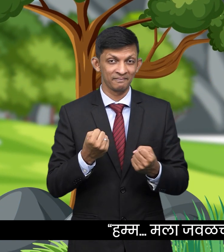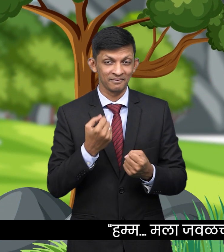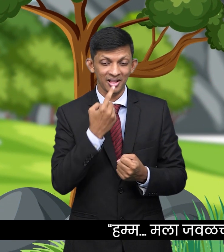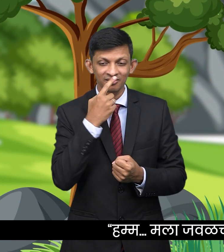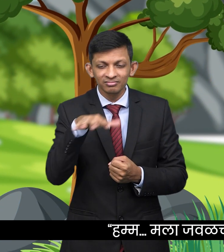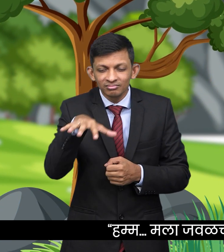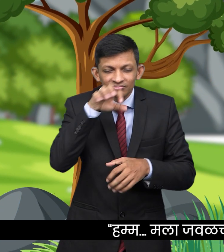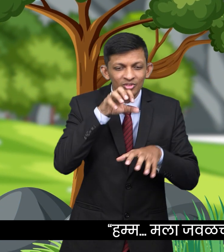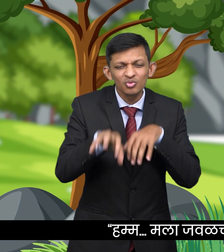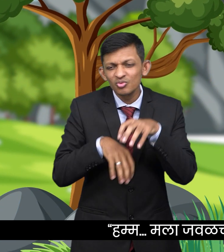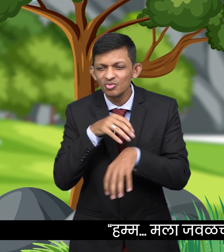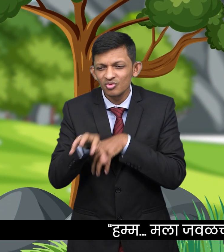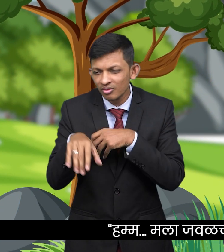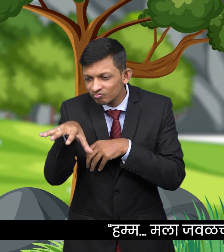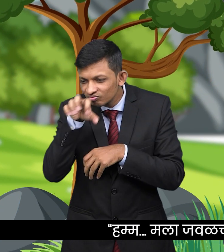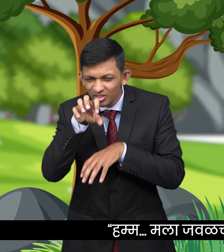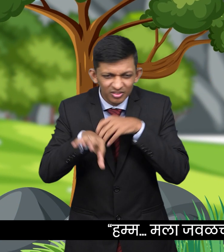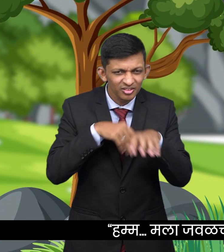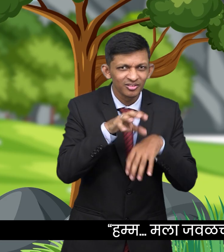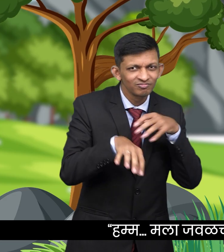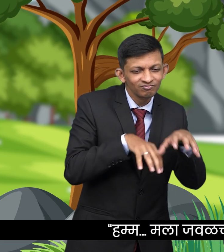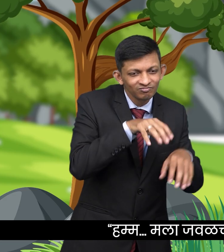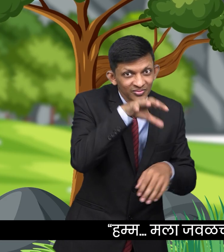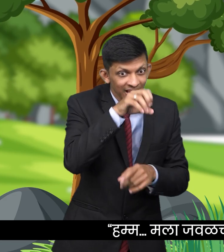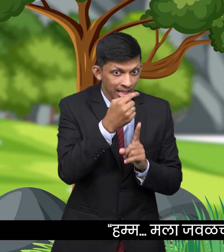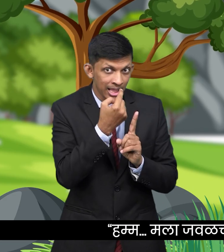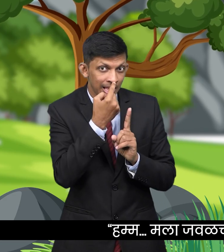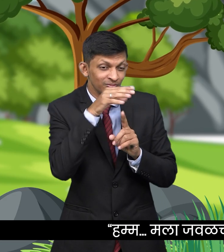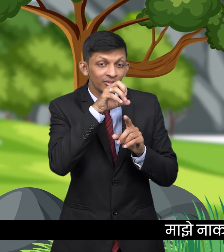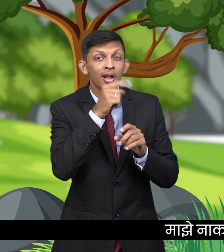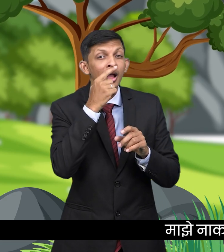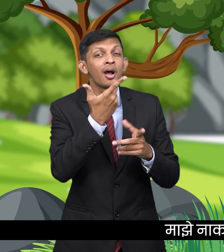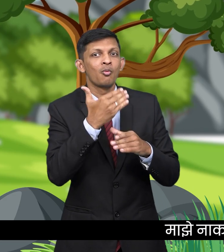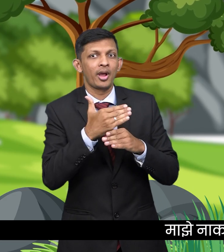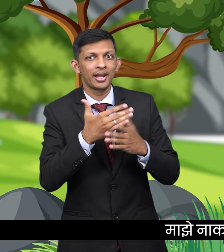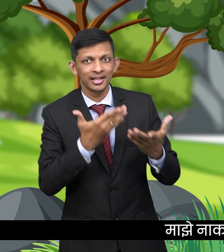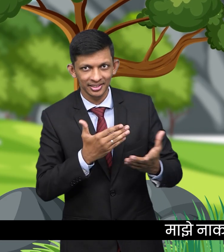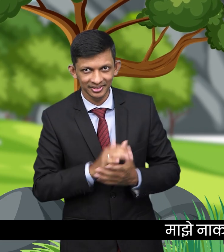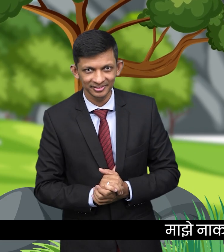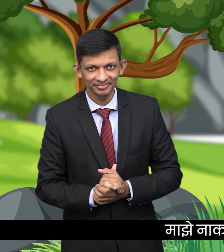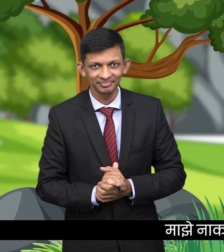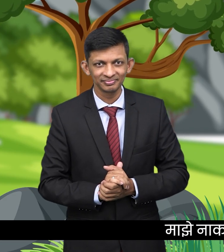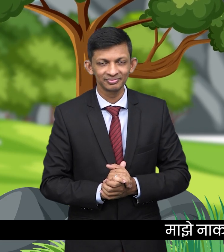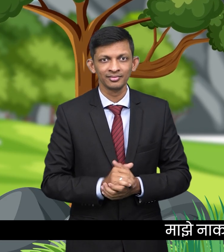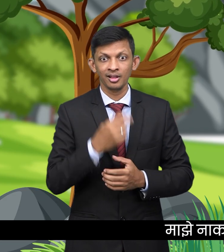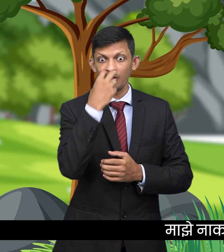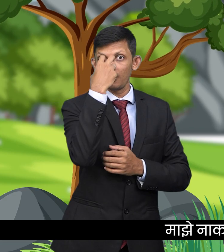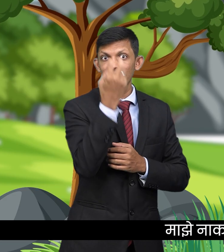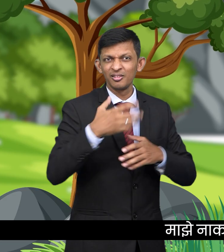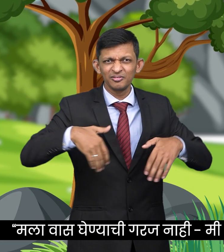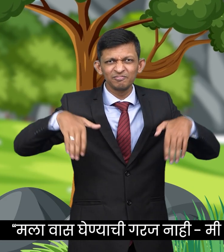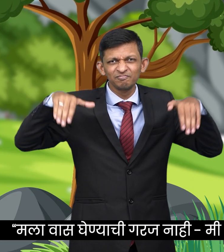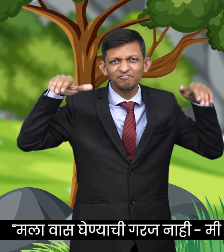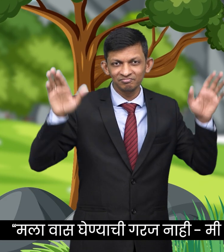मला जवळच काहीतरी स्वादिष्ट वास येत आहे. माझे नाक नेहमी कामावर